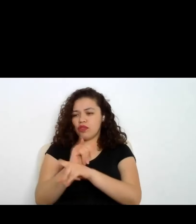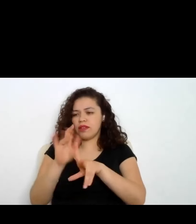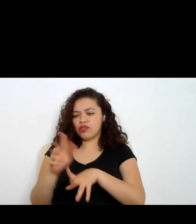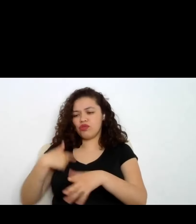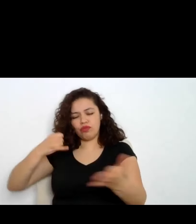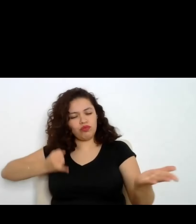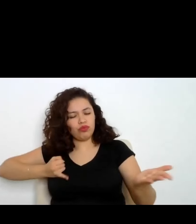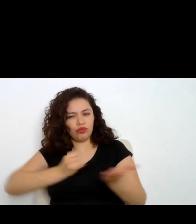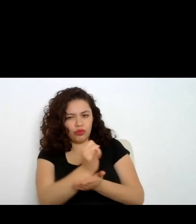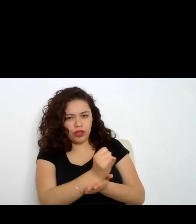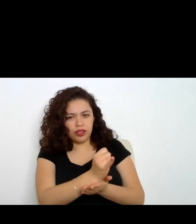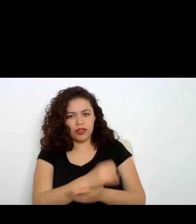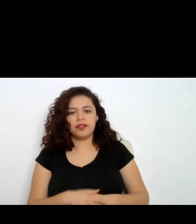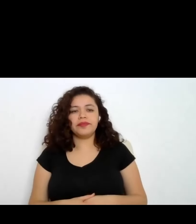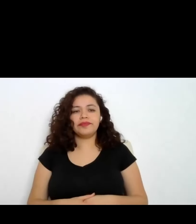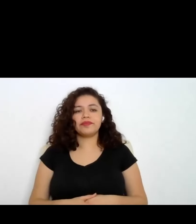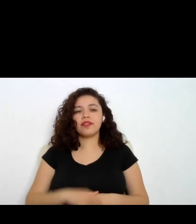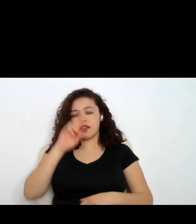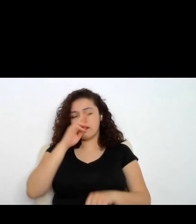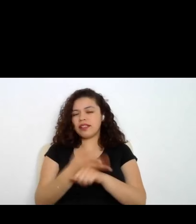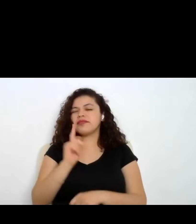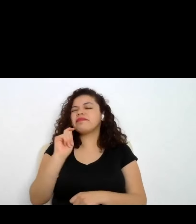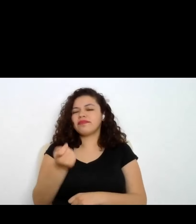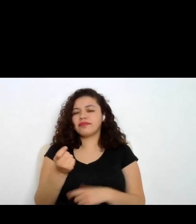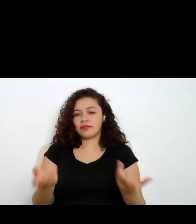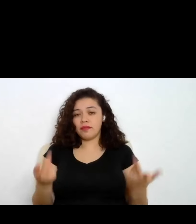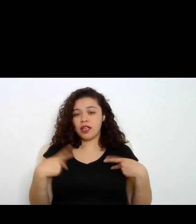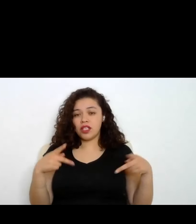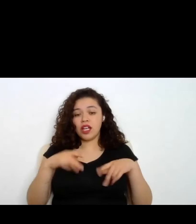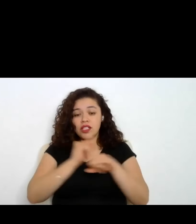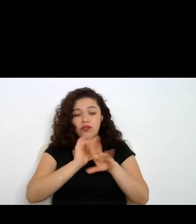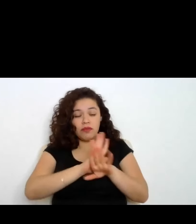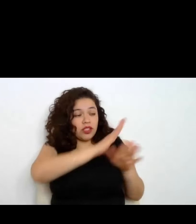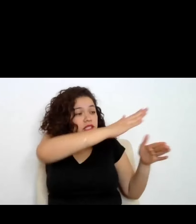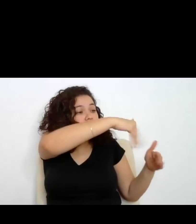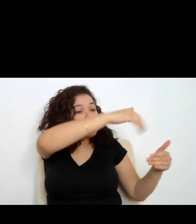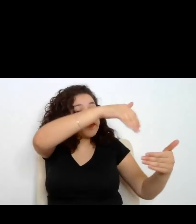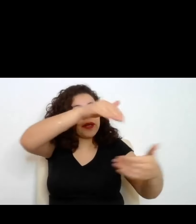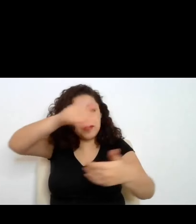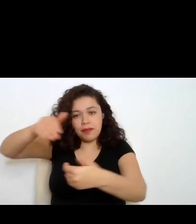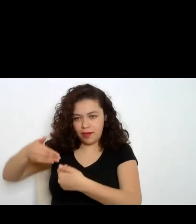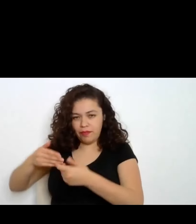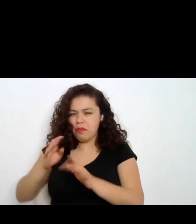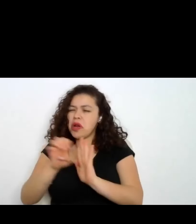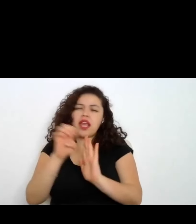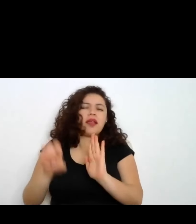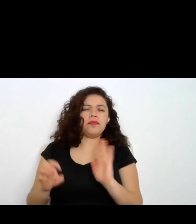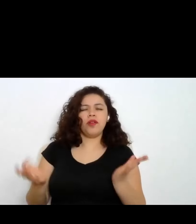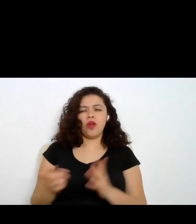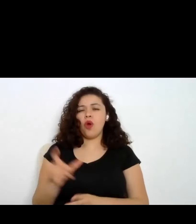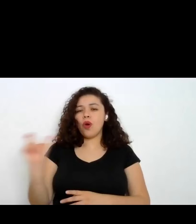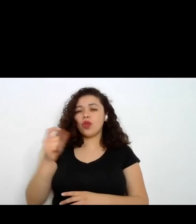personales. Es decir, los responsables son aquellas personas que recaban nuestros datos. Por ejemplo, cuando yo voy